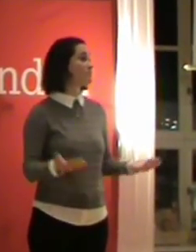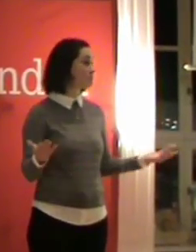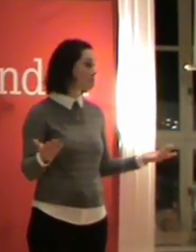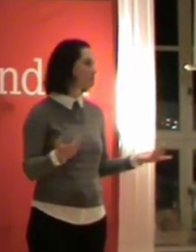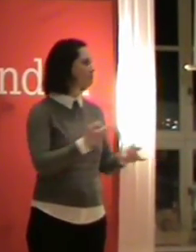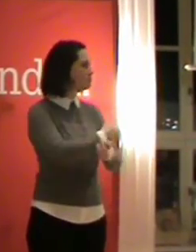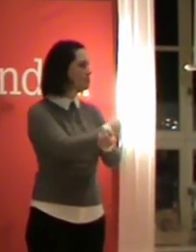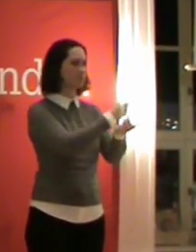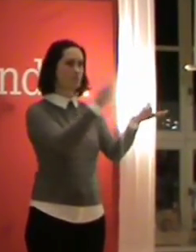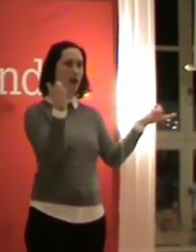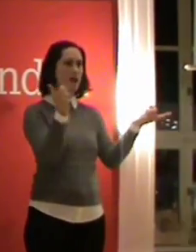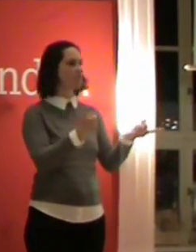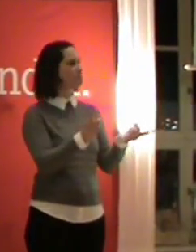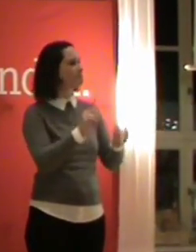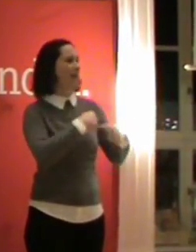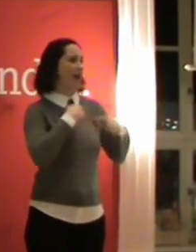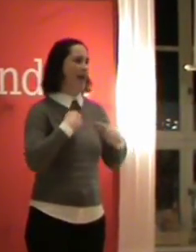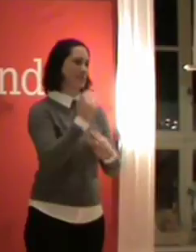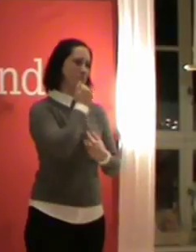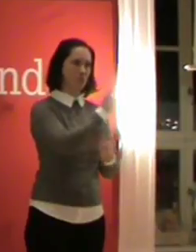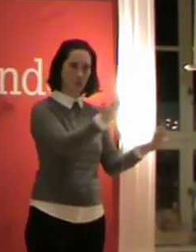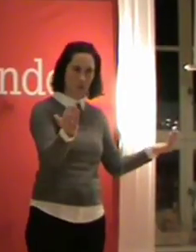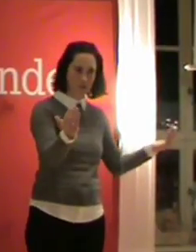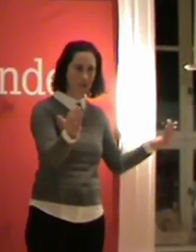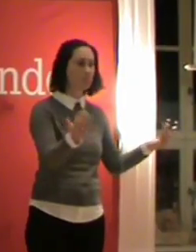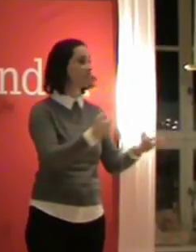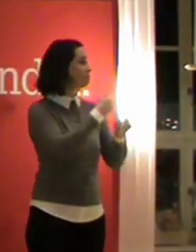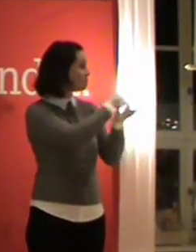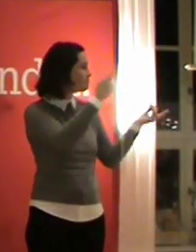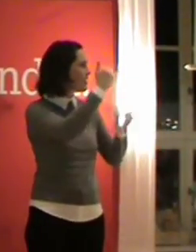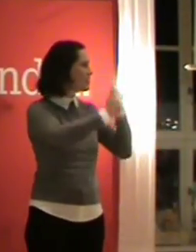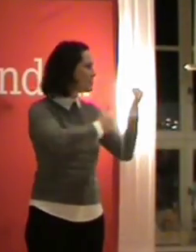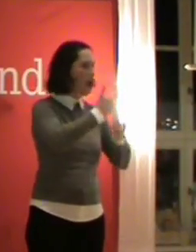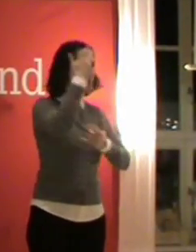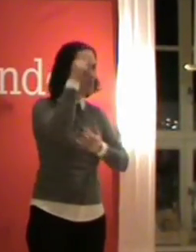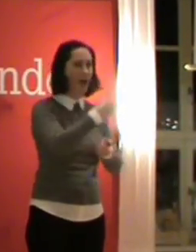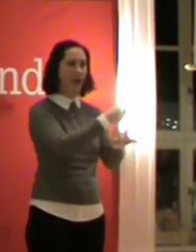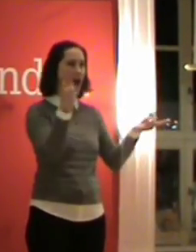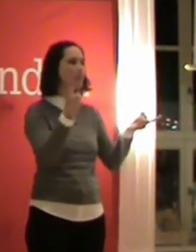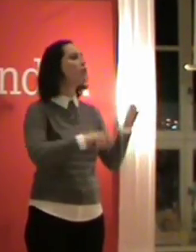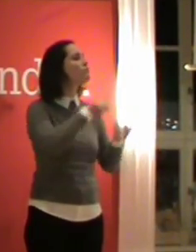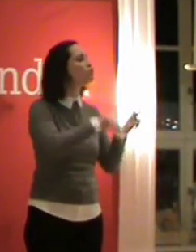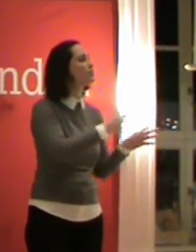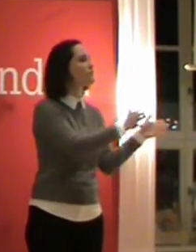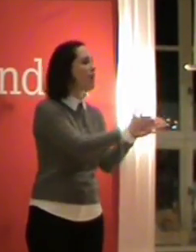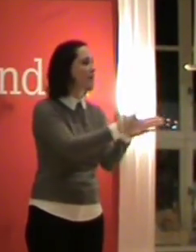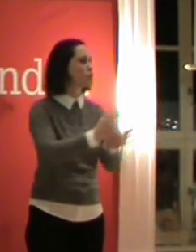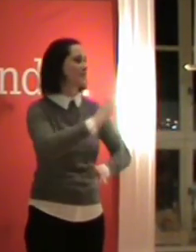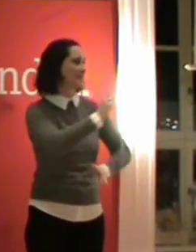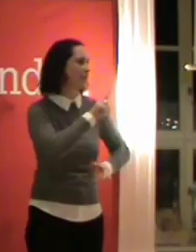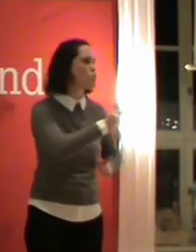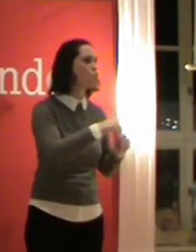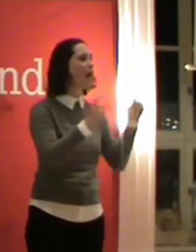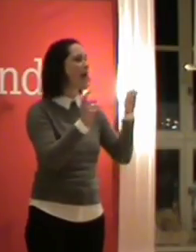Ich möchte Sie alle ganz herzlich begrüßen. Sie, meine Damen, meine Herren, von den Fraktionen der CDU,